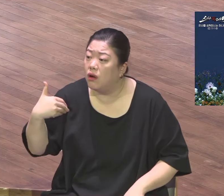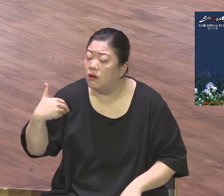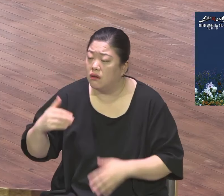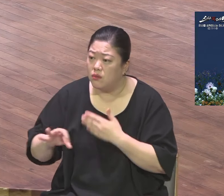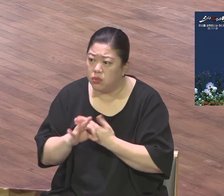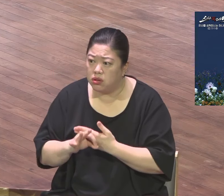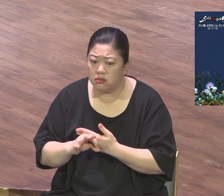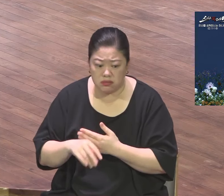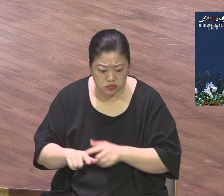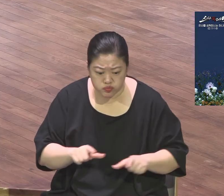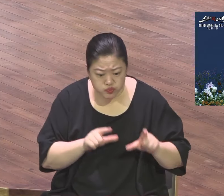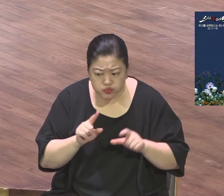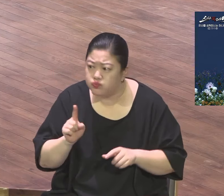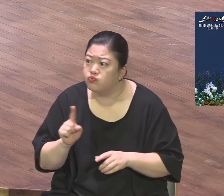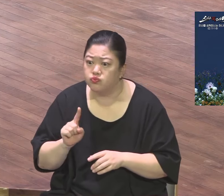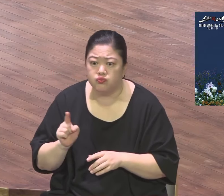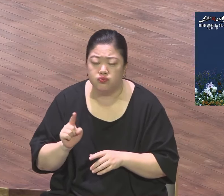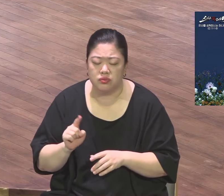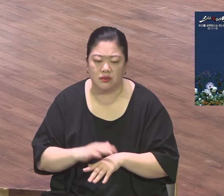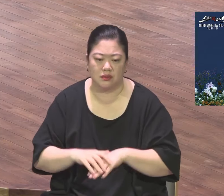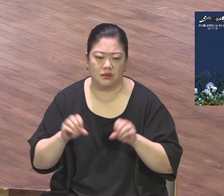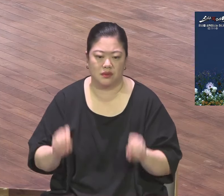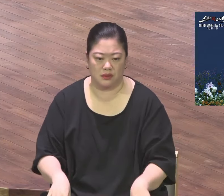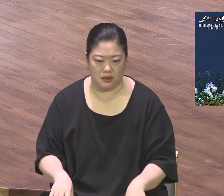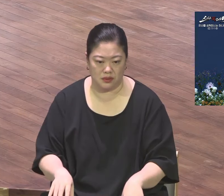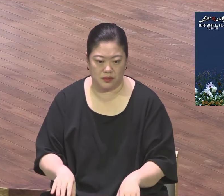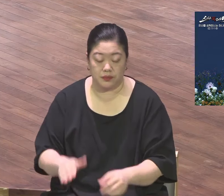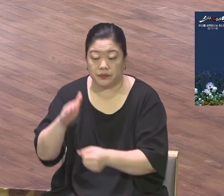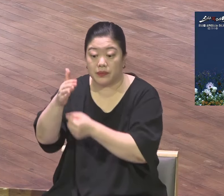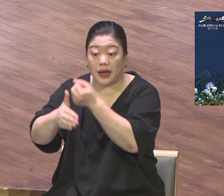만사를 성취하시는 하나님이시다.